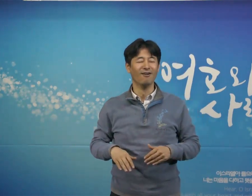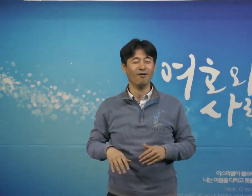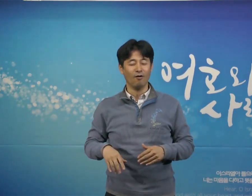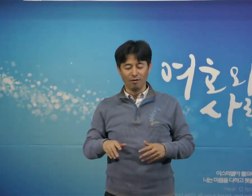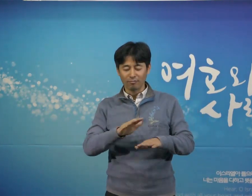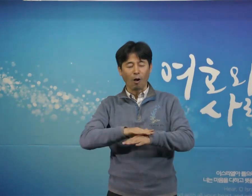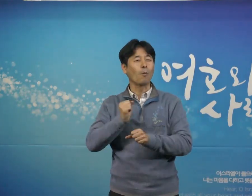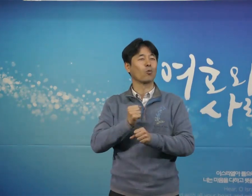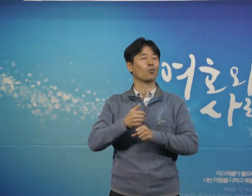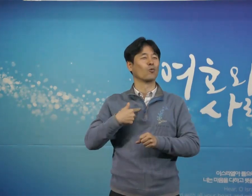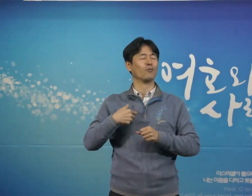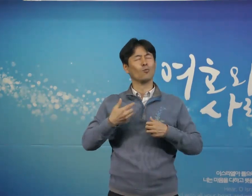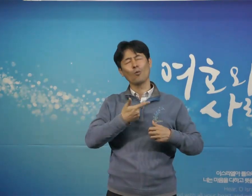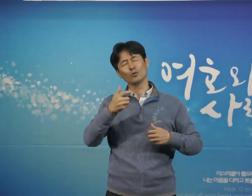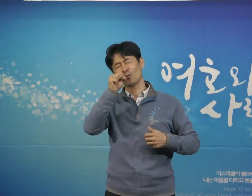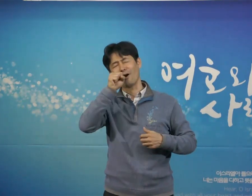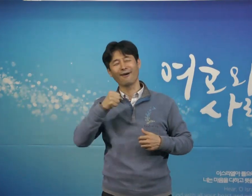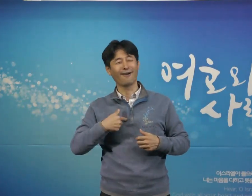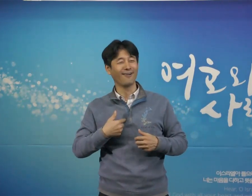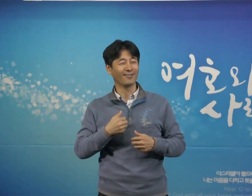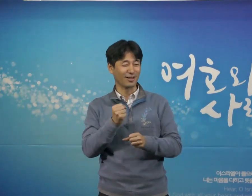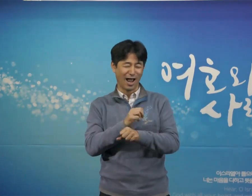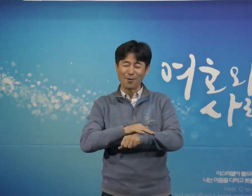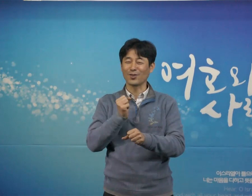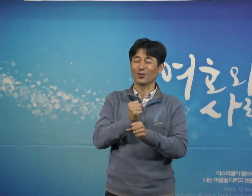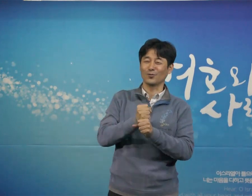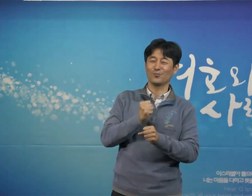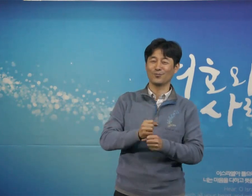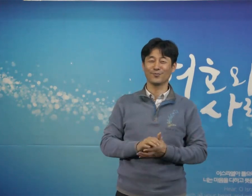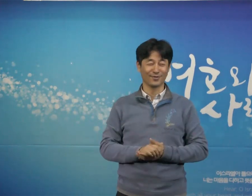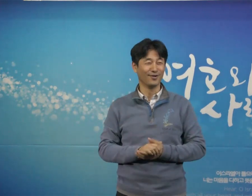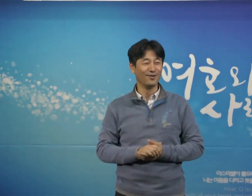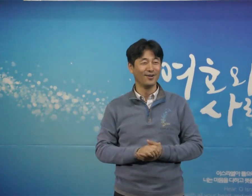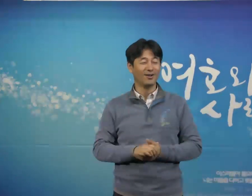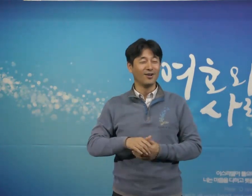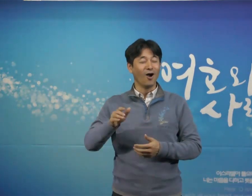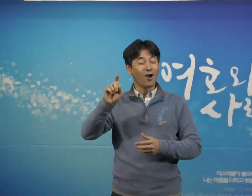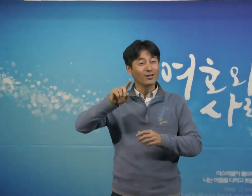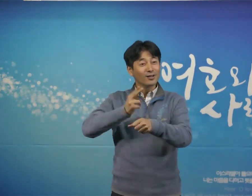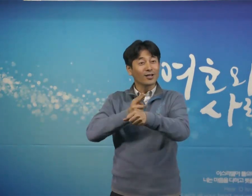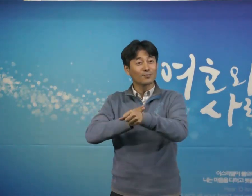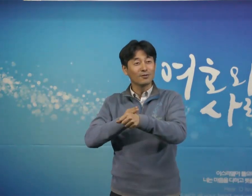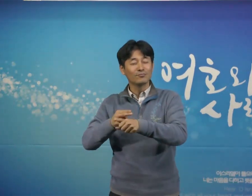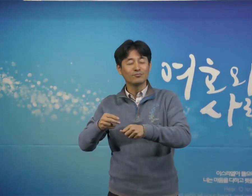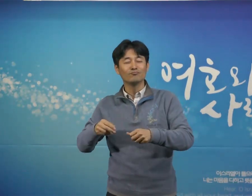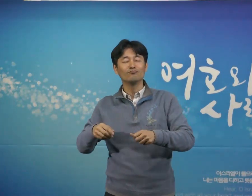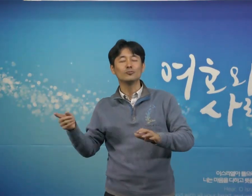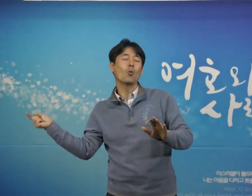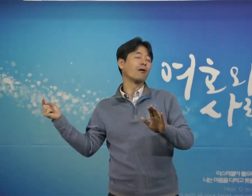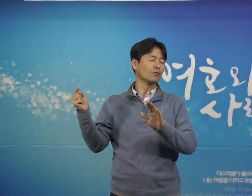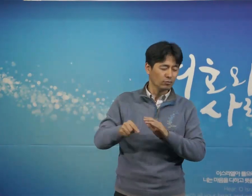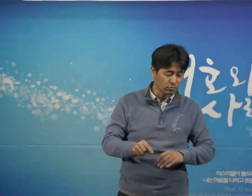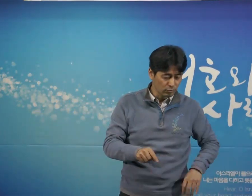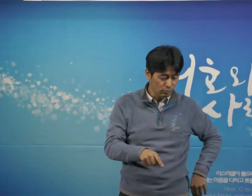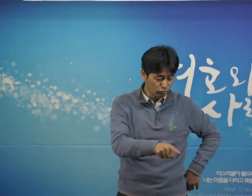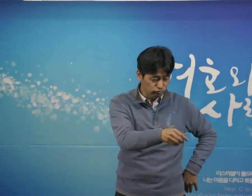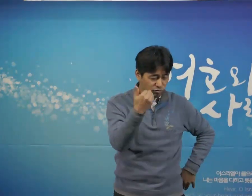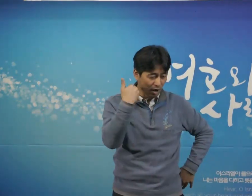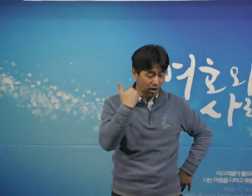선배들의 질투였는지는 모르겠지만 제가 잘 만들어서 혼이 나는 수도 있습니다. 그러다가 어느 날 이제 선생님이